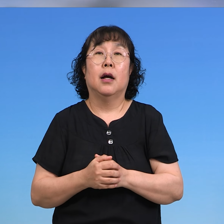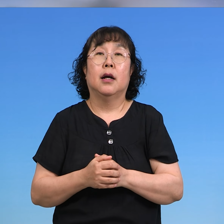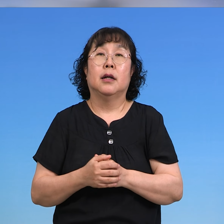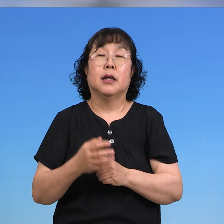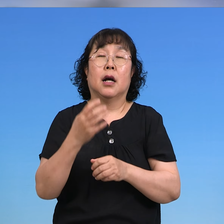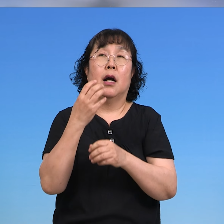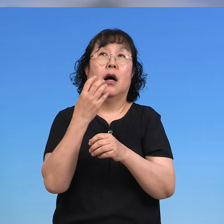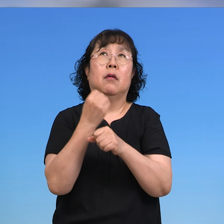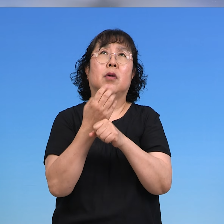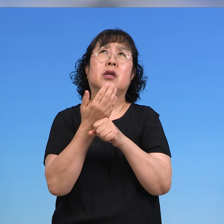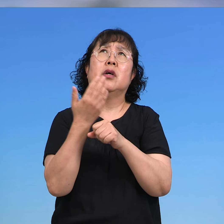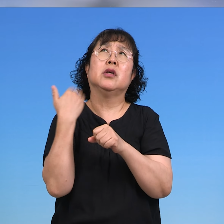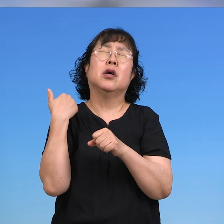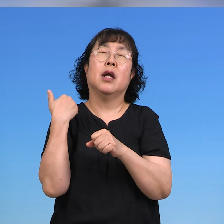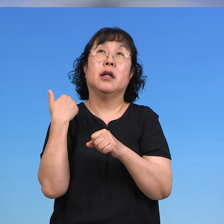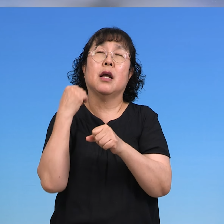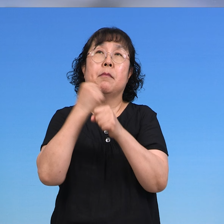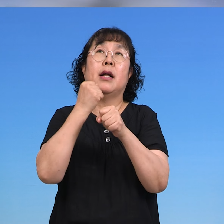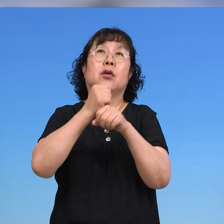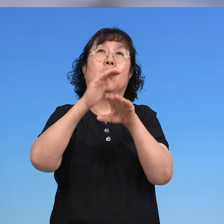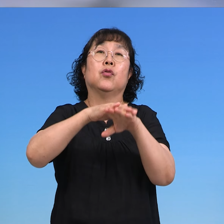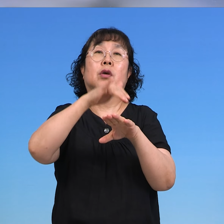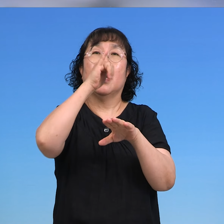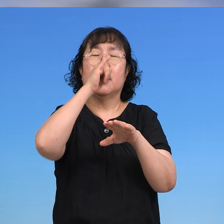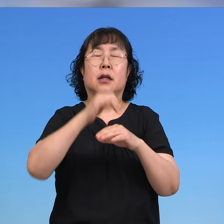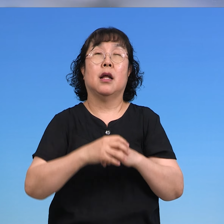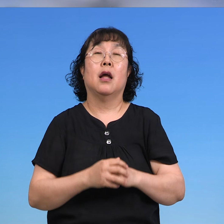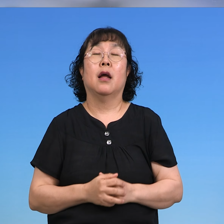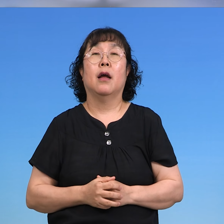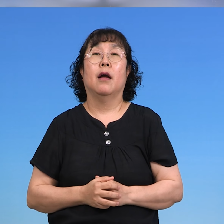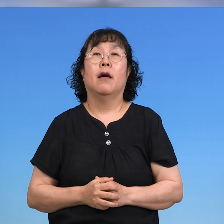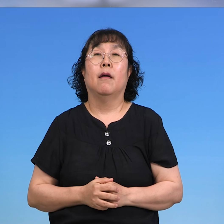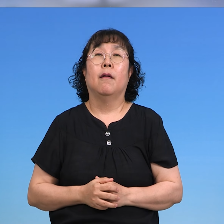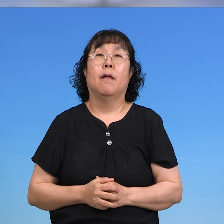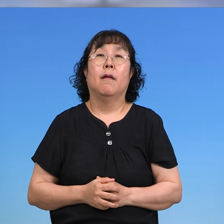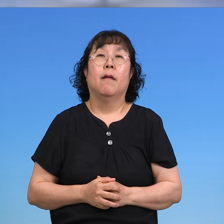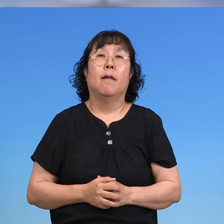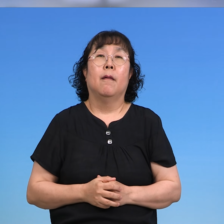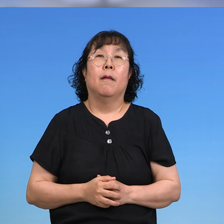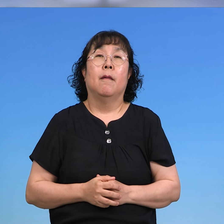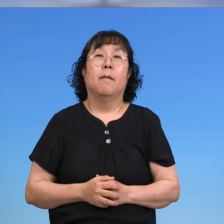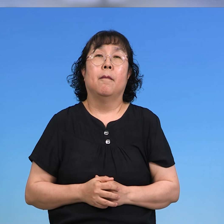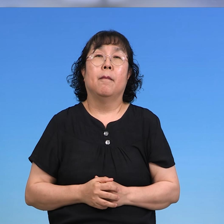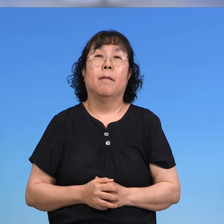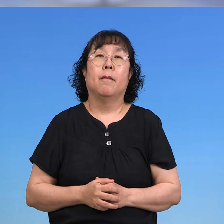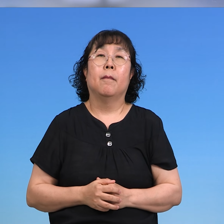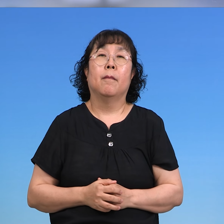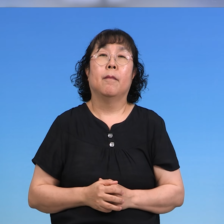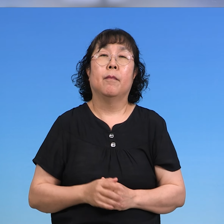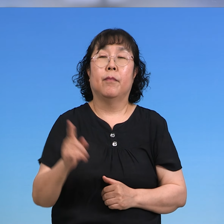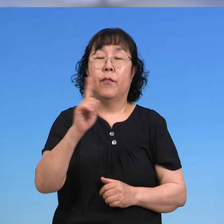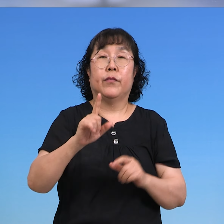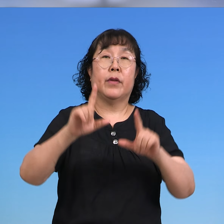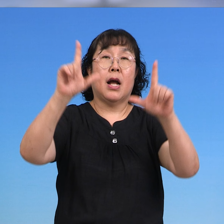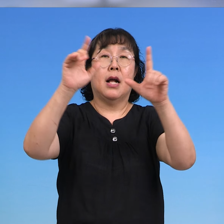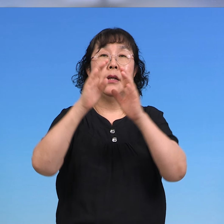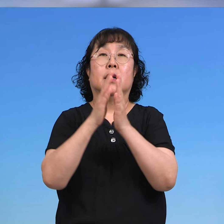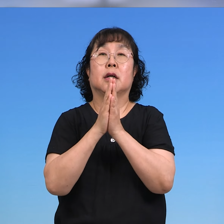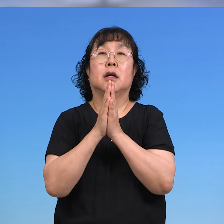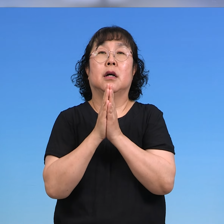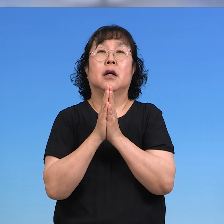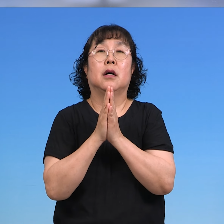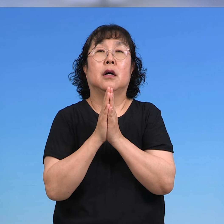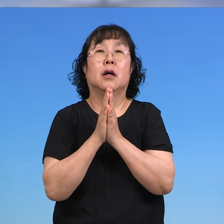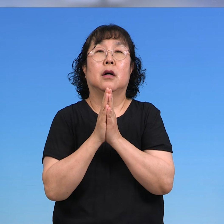들어가 눈에 띄게 만들었던 게 있는데 이게 뭐 좀 효율적이지 않은지 어느 날 이제 그 직원이 그 코드를 뽑고